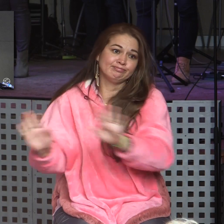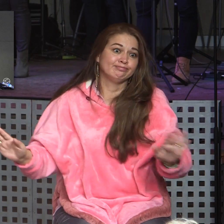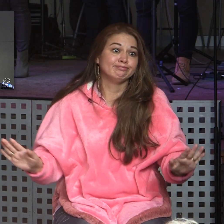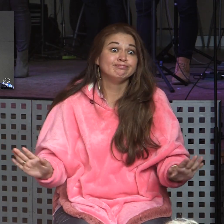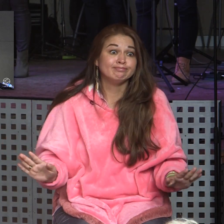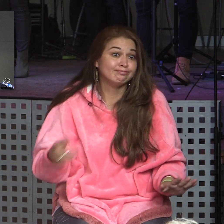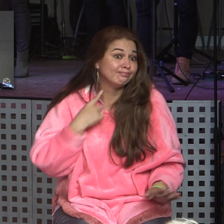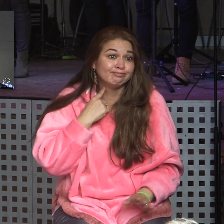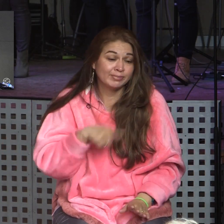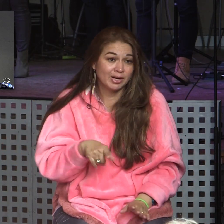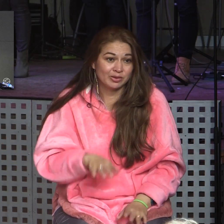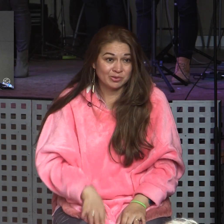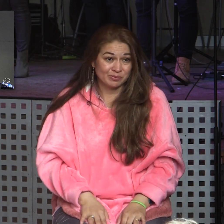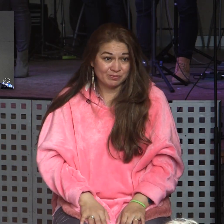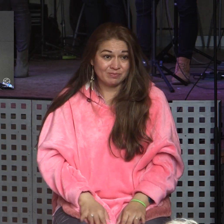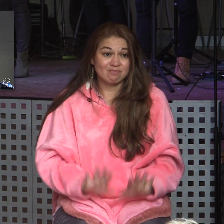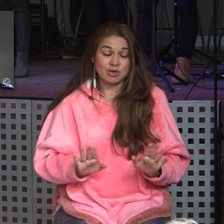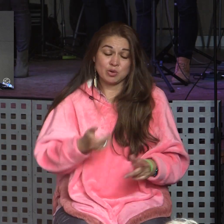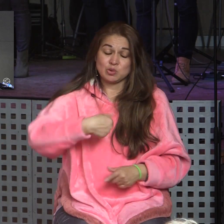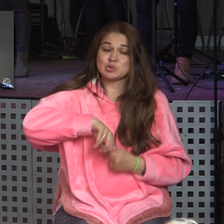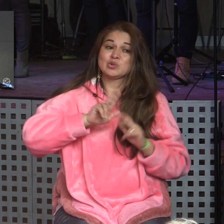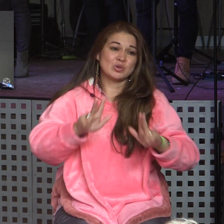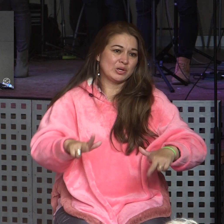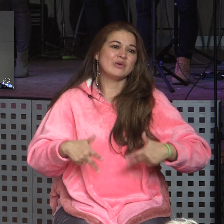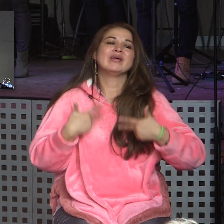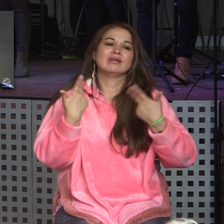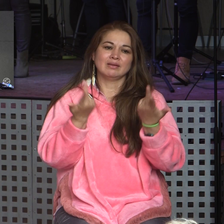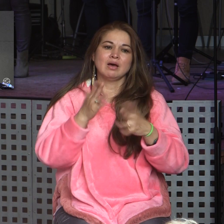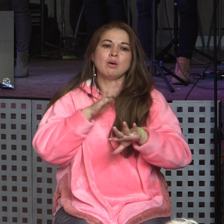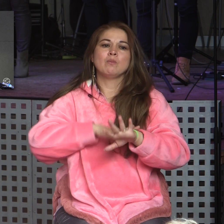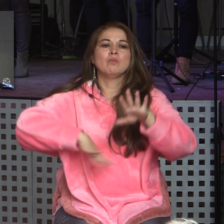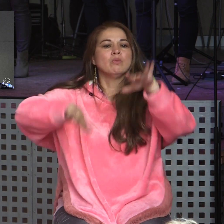salvos por gracia.